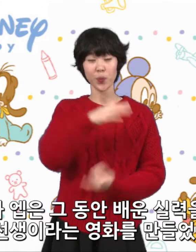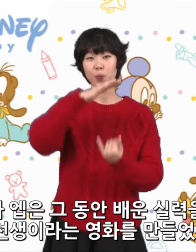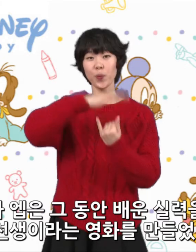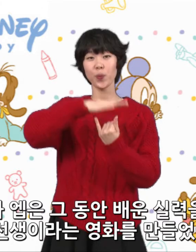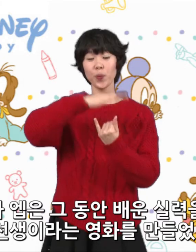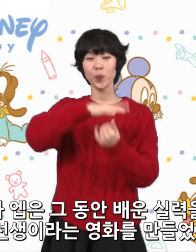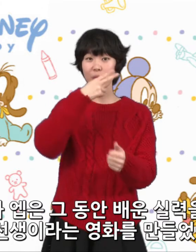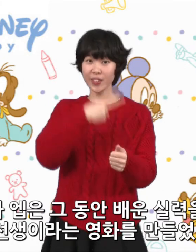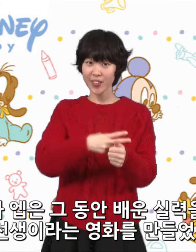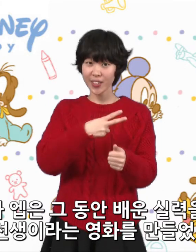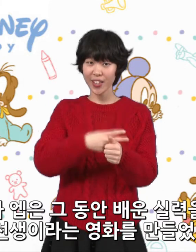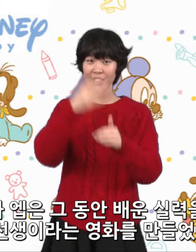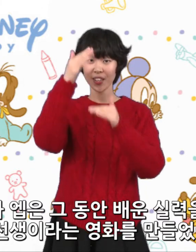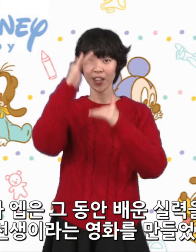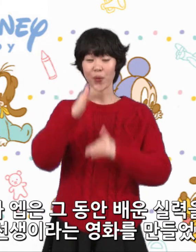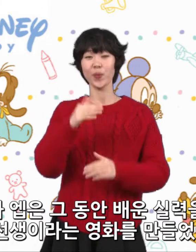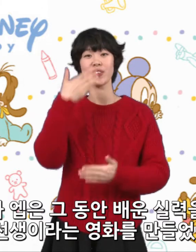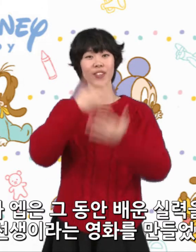영화를 만들었어요.